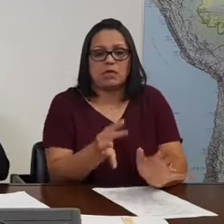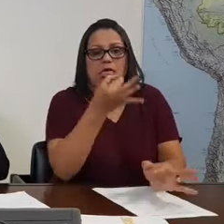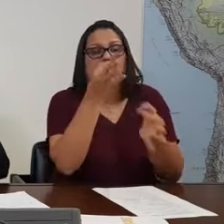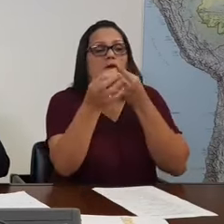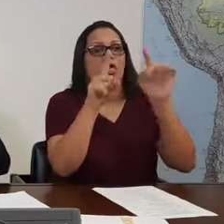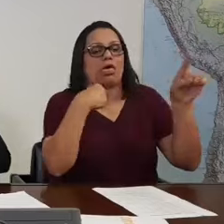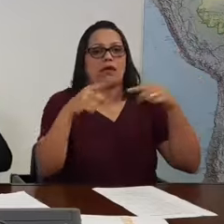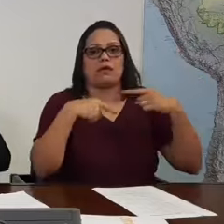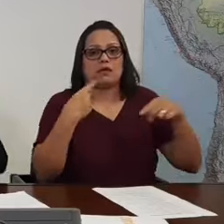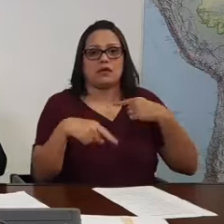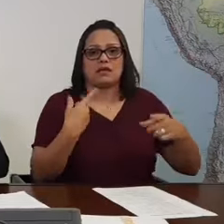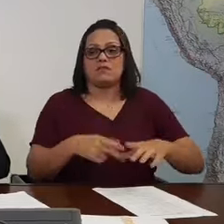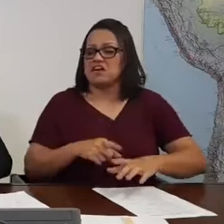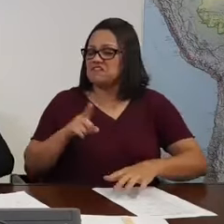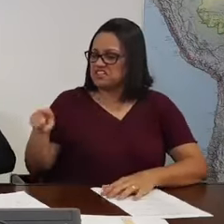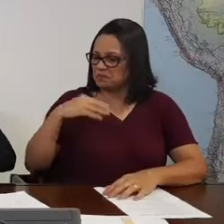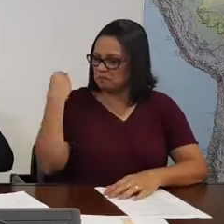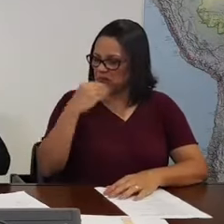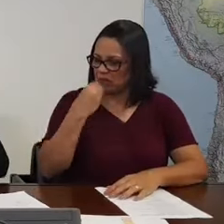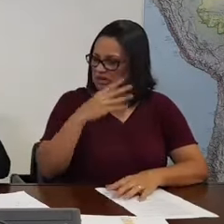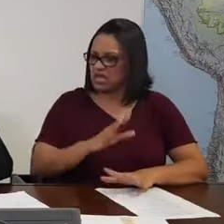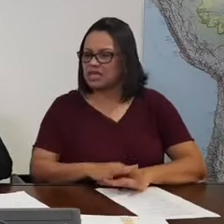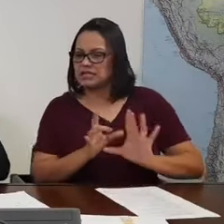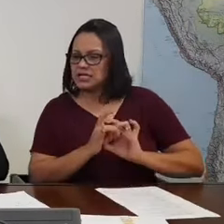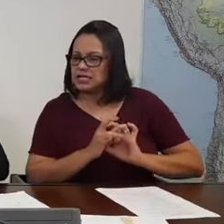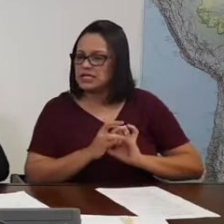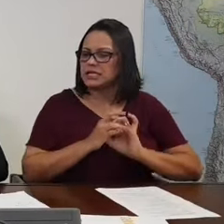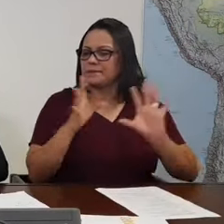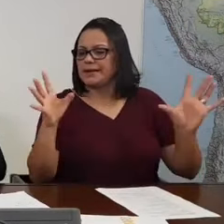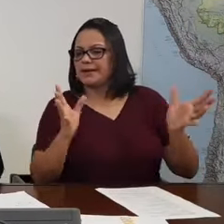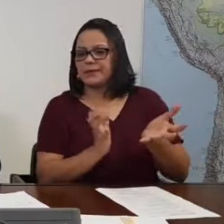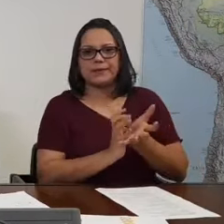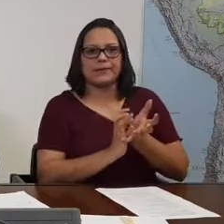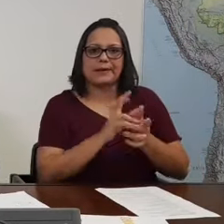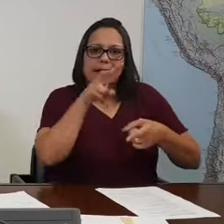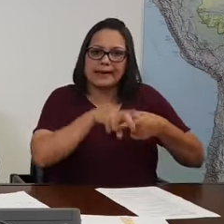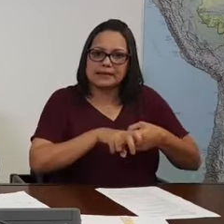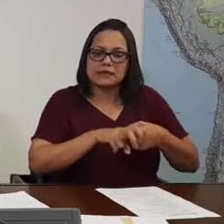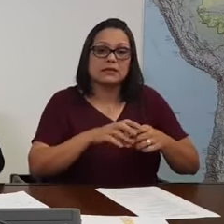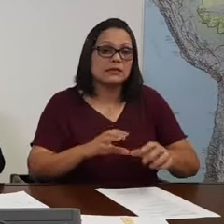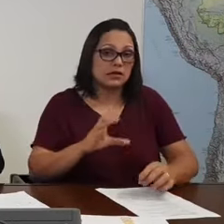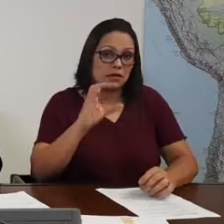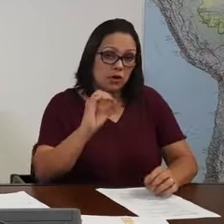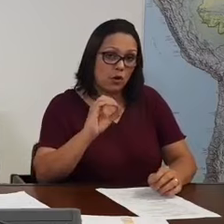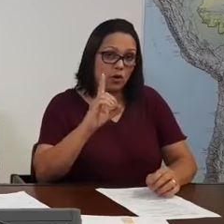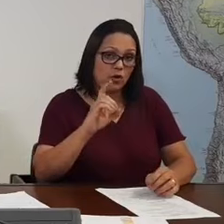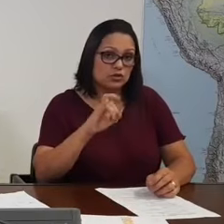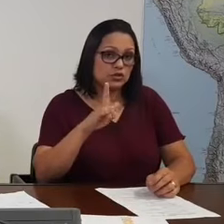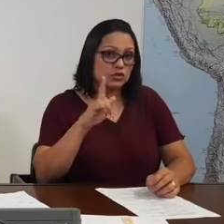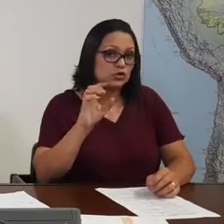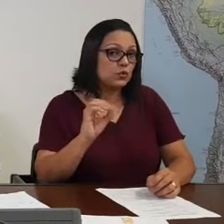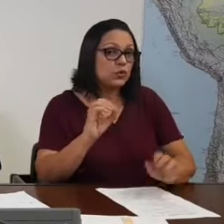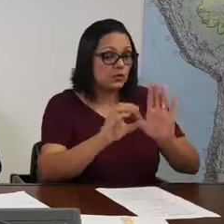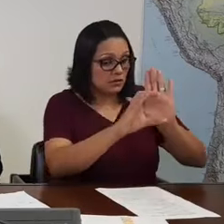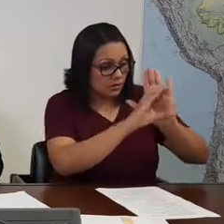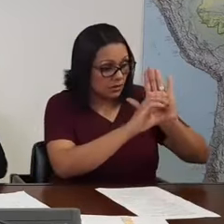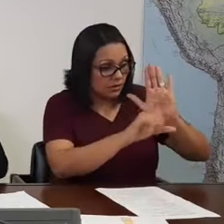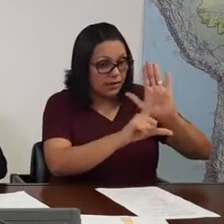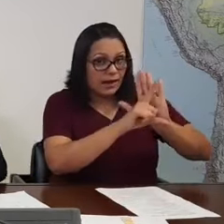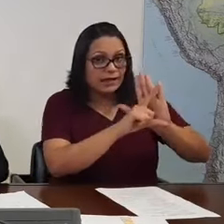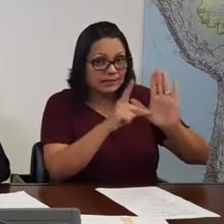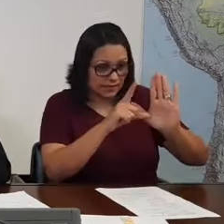criticando, dizendo que eu facilitei, que eu liberei as cadeirinhas. Lá no código, estava previsto multa e ponto